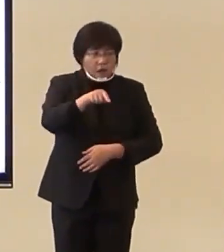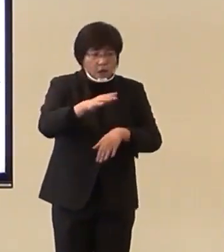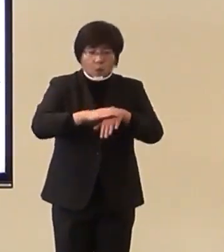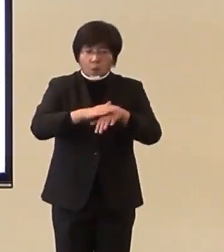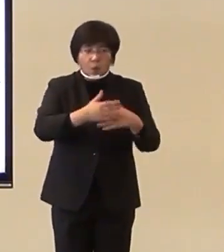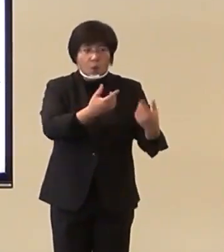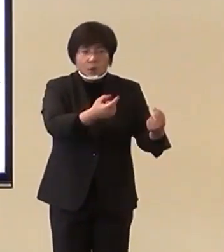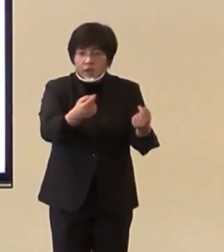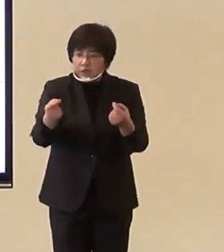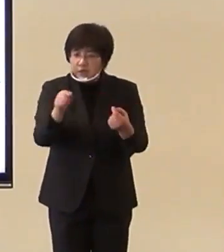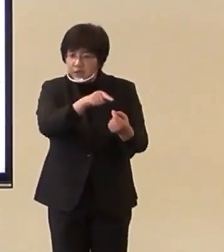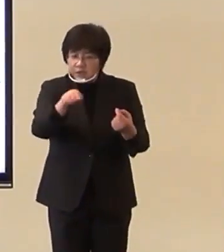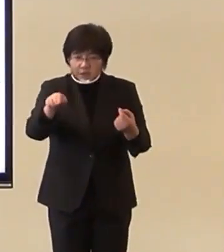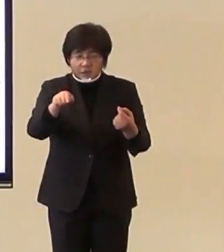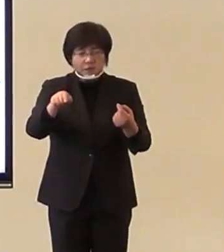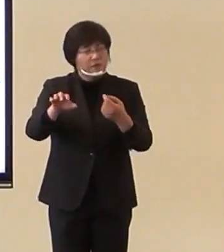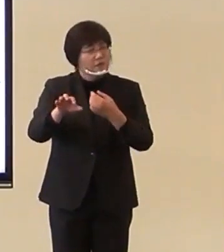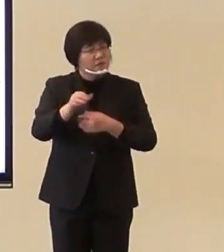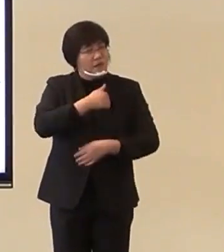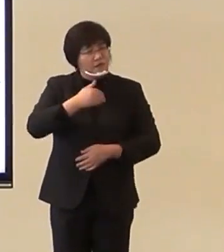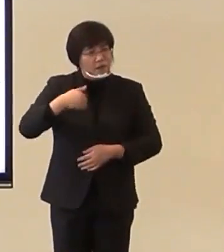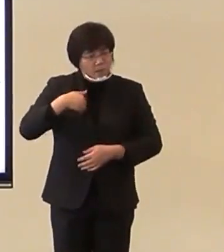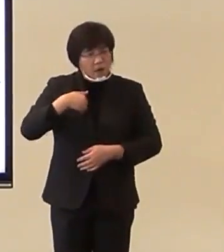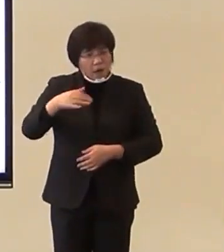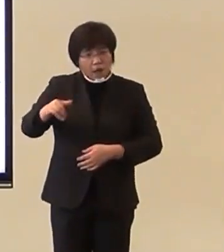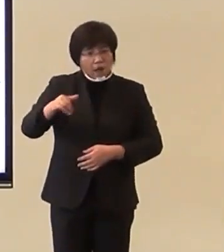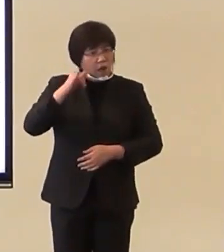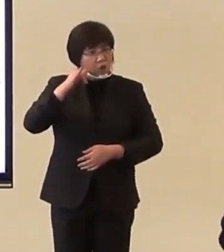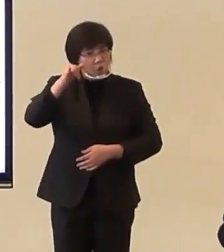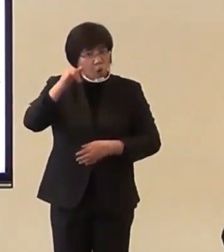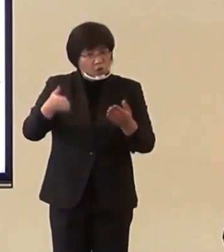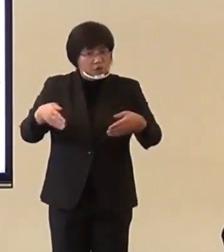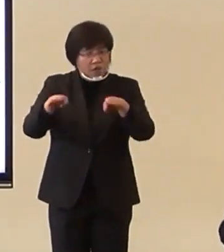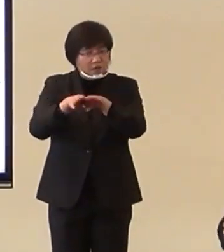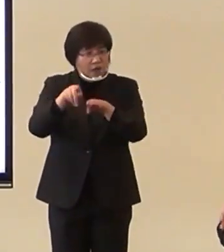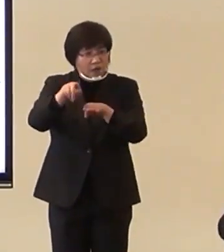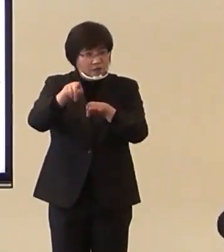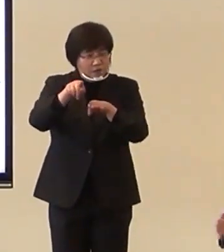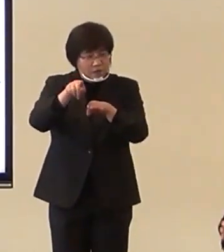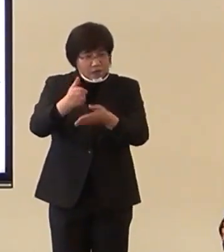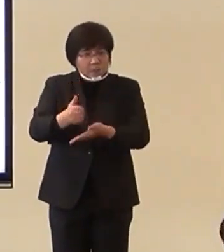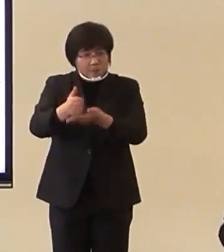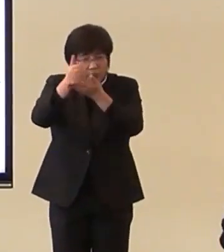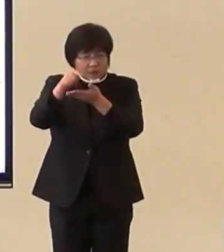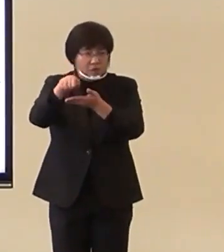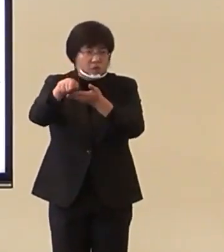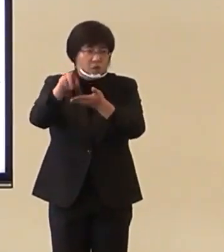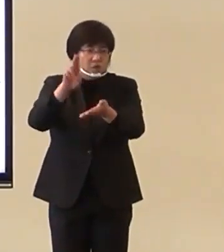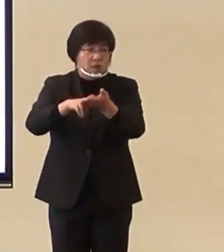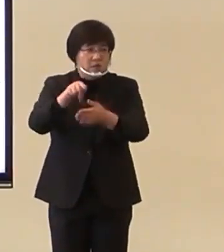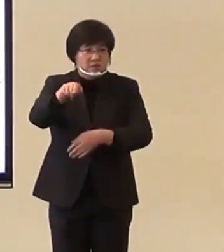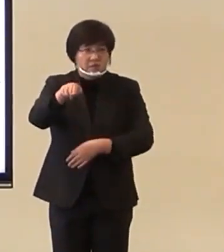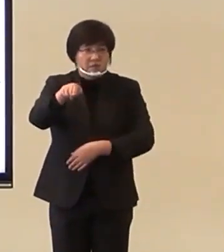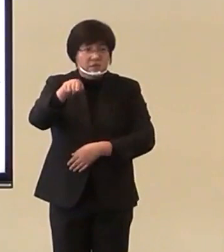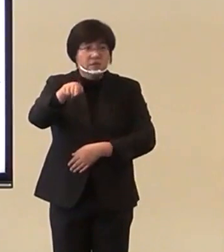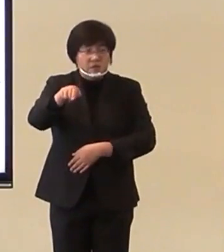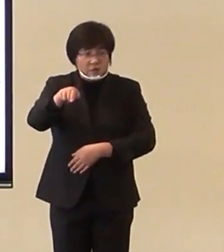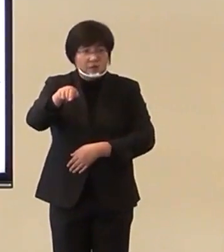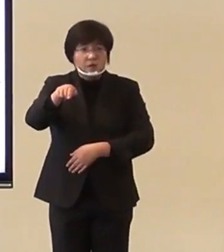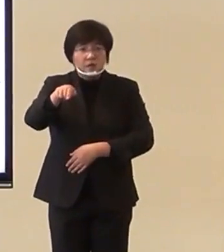できればコールセンターなんかもあるメインのとこ一本化したり、コールセンターっていろんなことを受けたらですね、ノウハウにしなきゃいけない